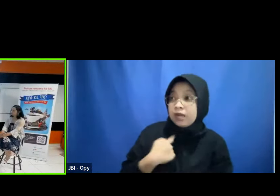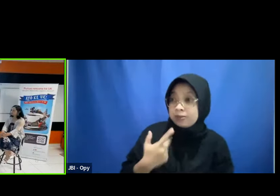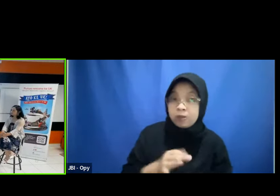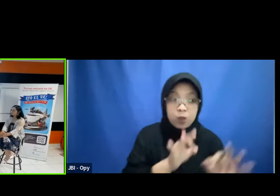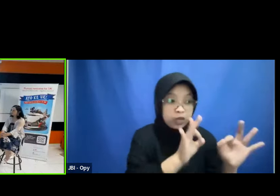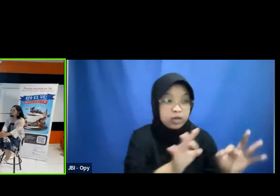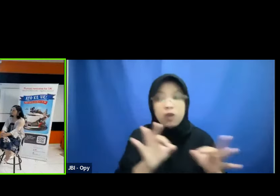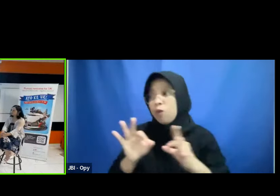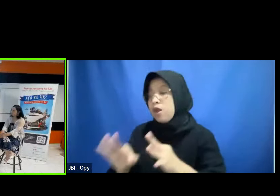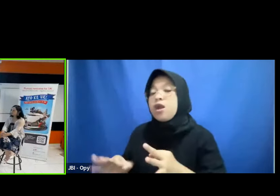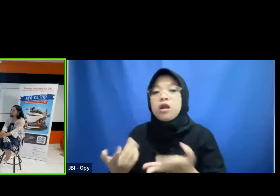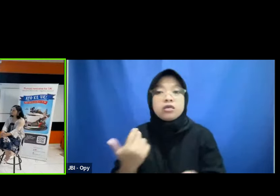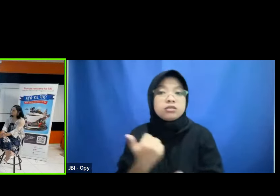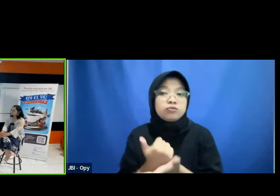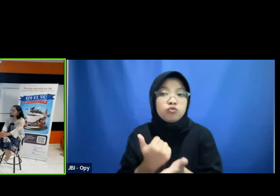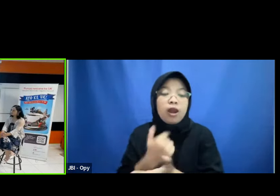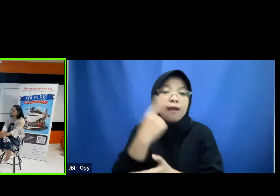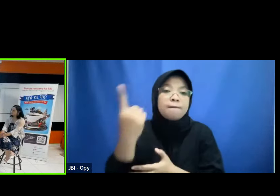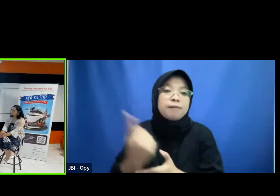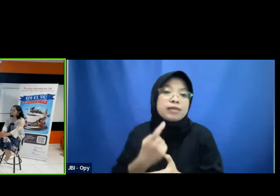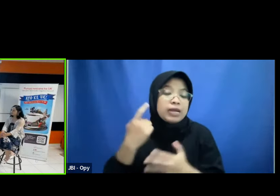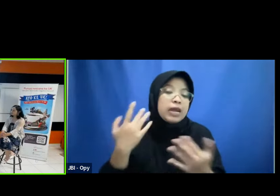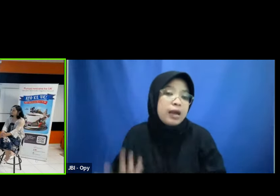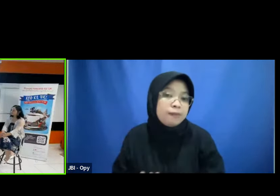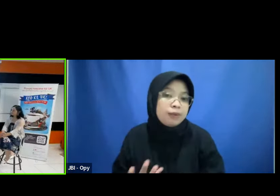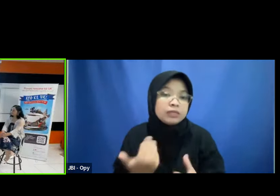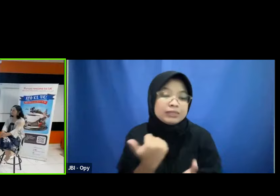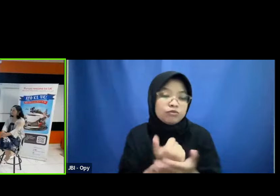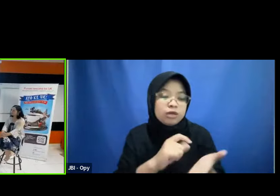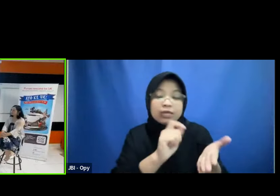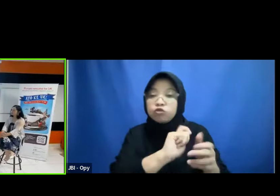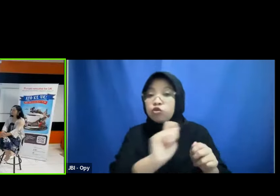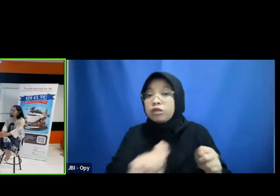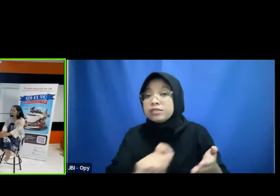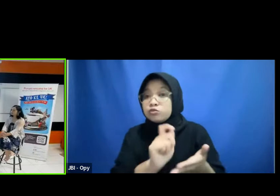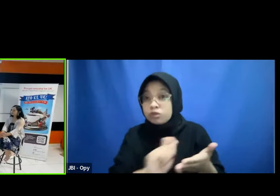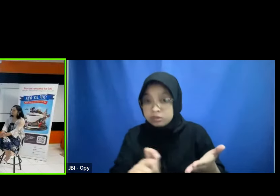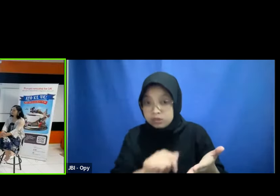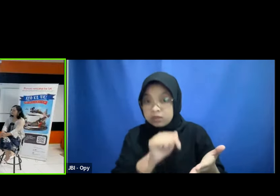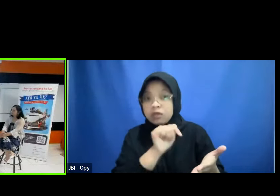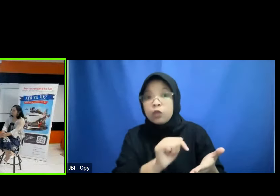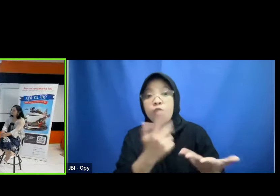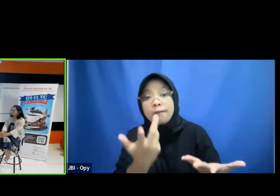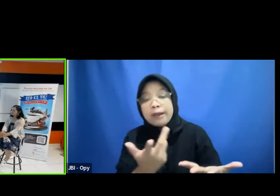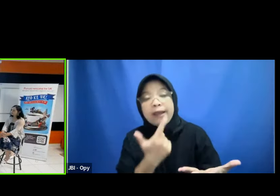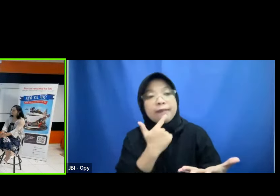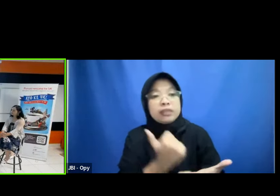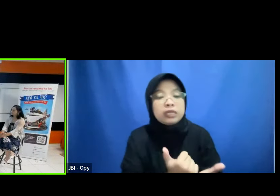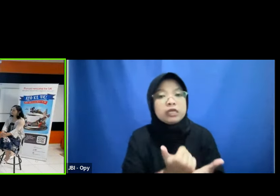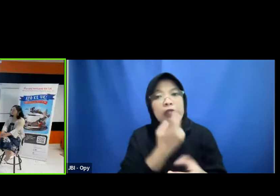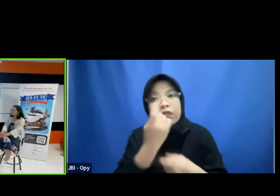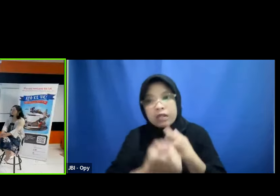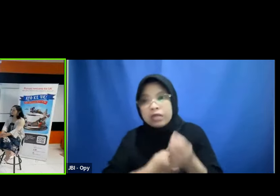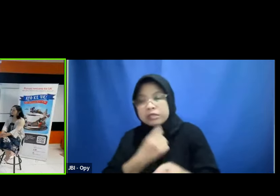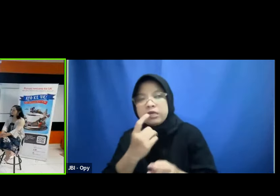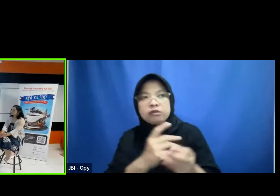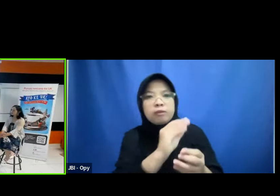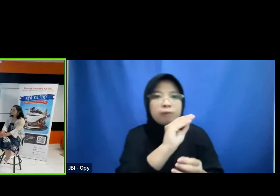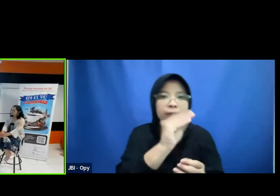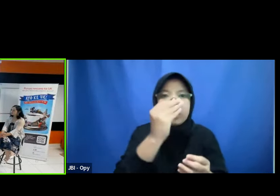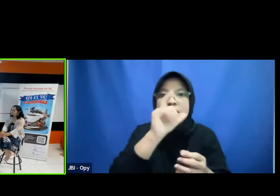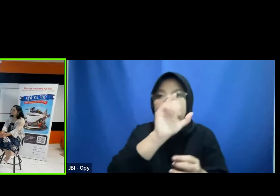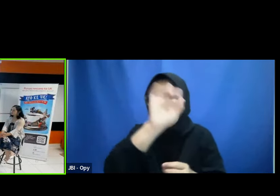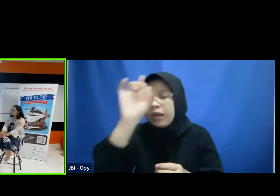oke apa sih pertanyaan atau apa sih ISSI kalian yang di leadership influencing Apa sih yang networking dan lain-lain terus Kalian